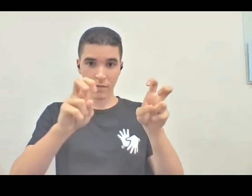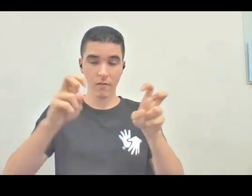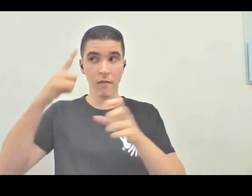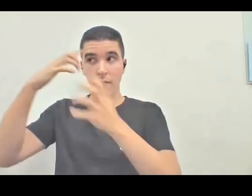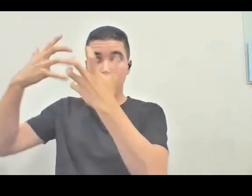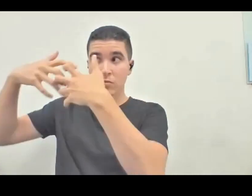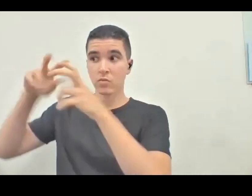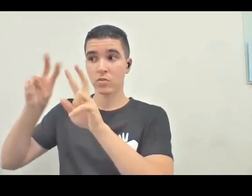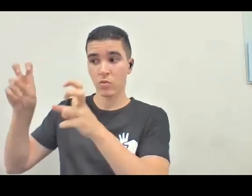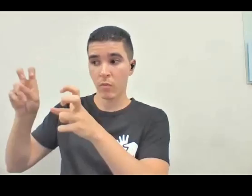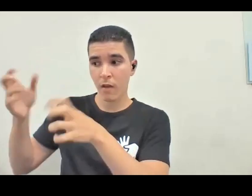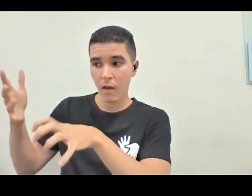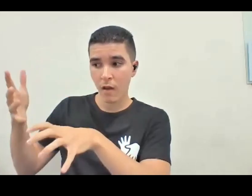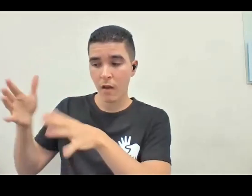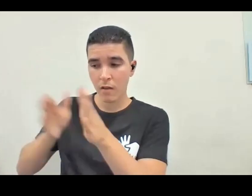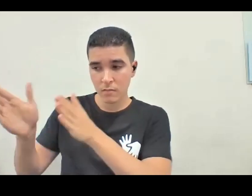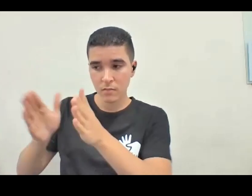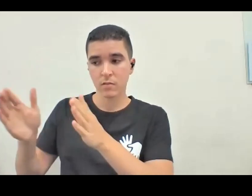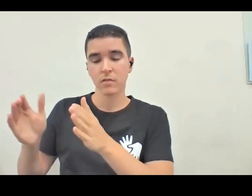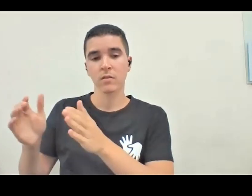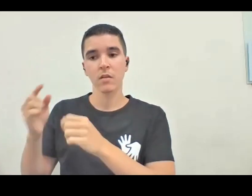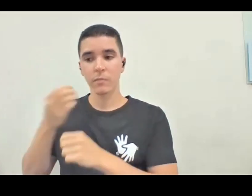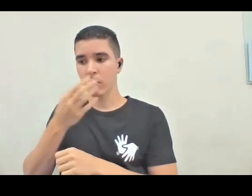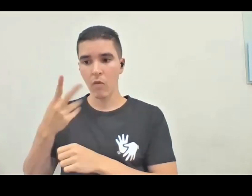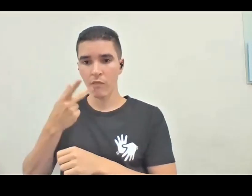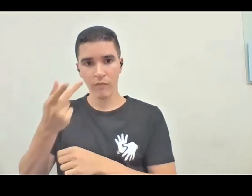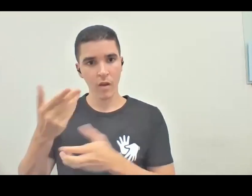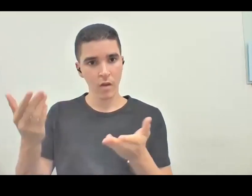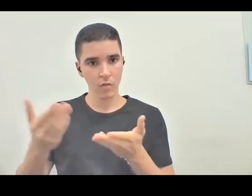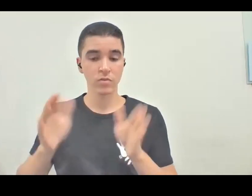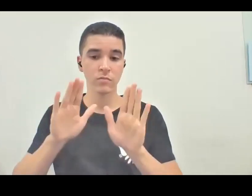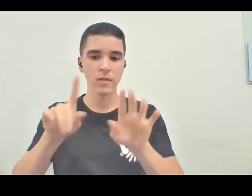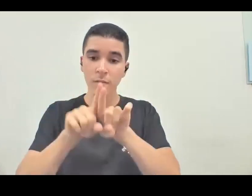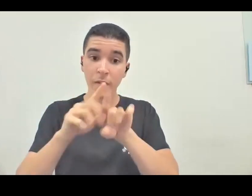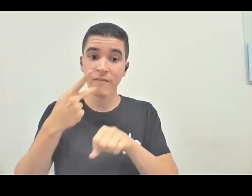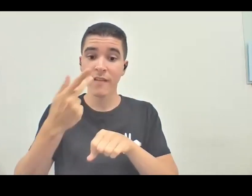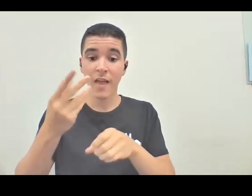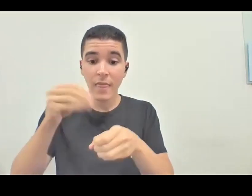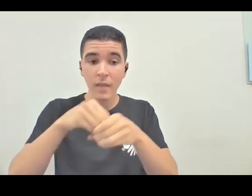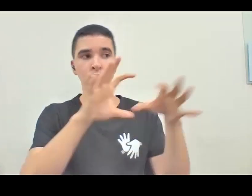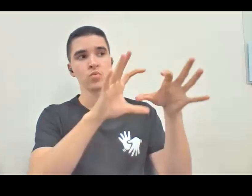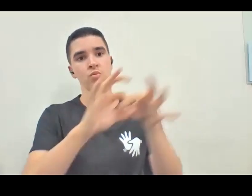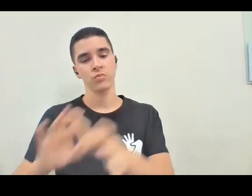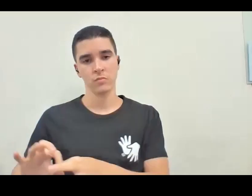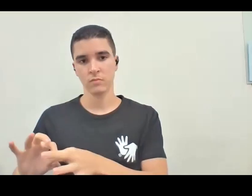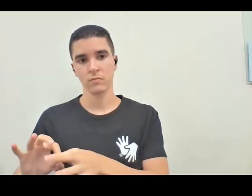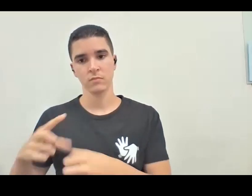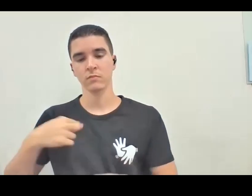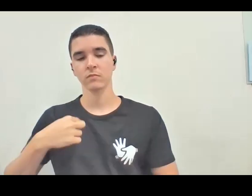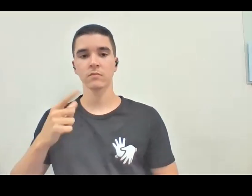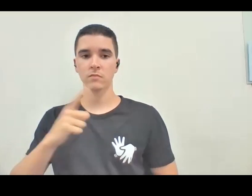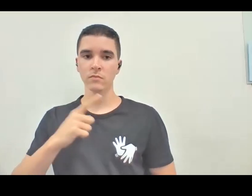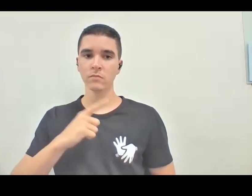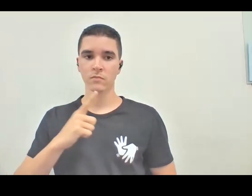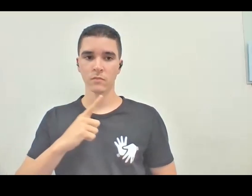todas essas dimensões, mas também trazer essas dimensões, em contextos, né, então, eu já tenho uma crítica a essas redes